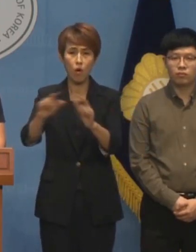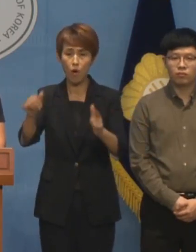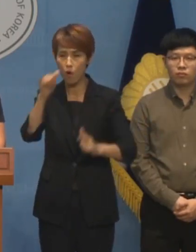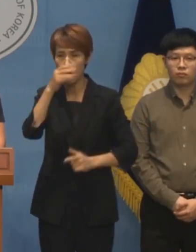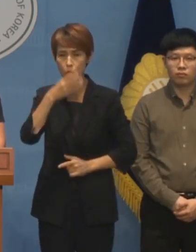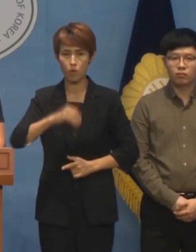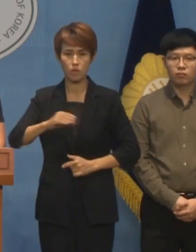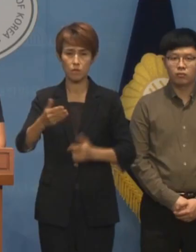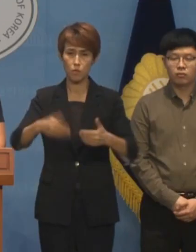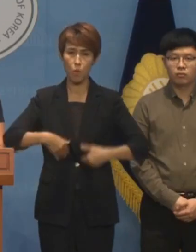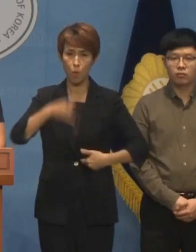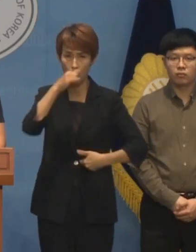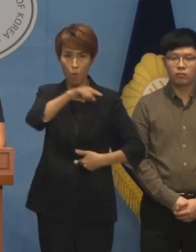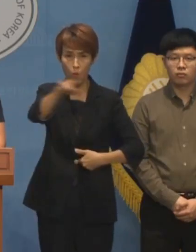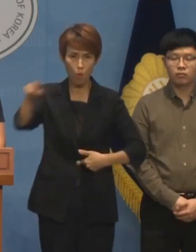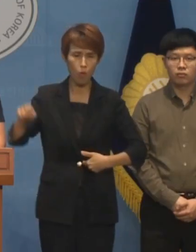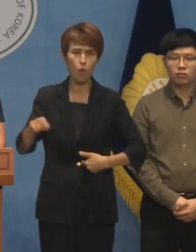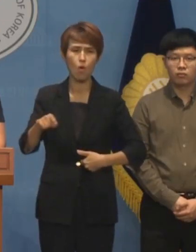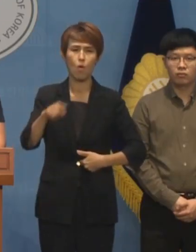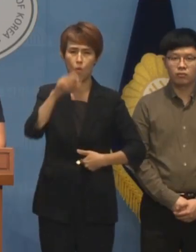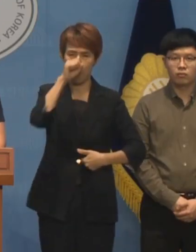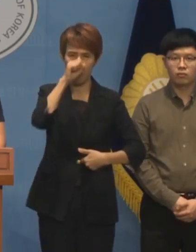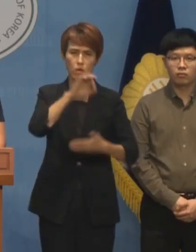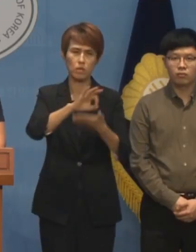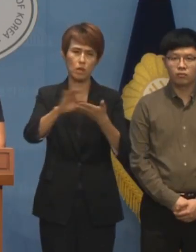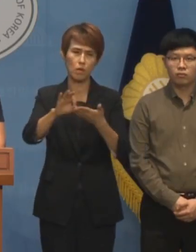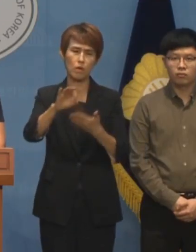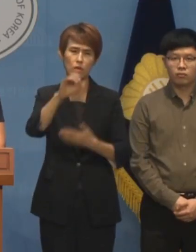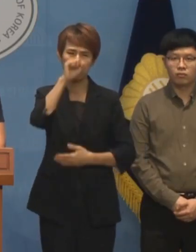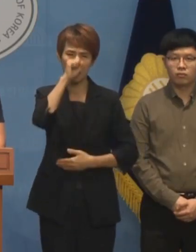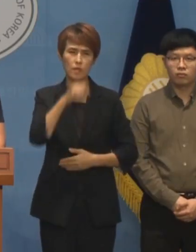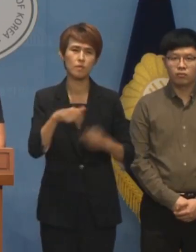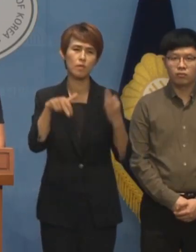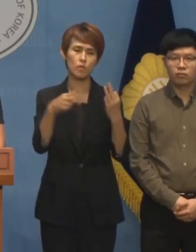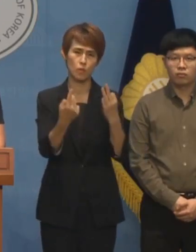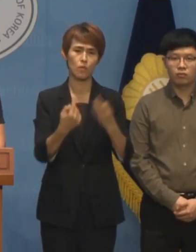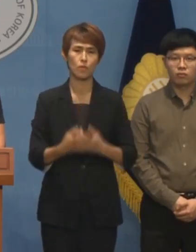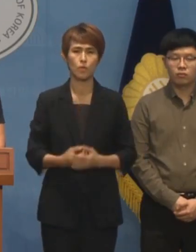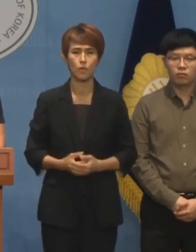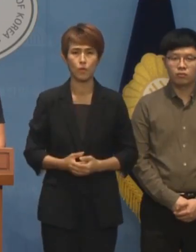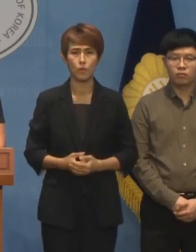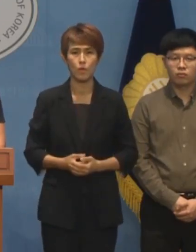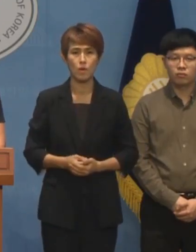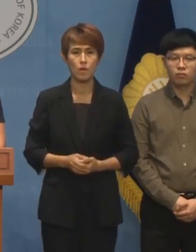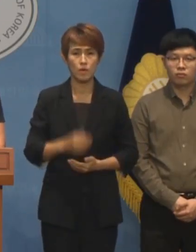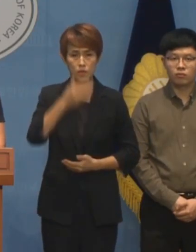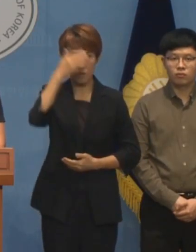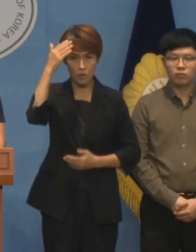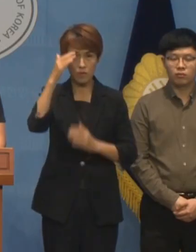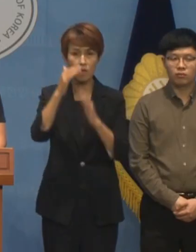복지가 절실히 필요한 분들께 유의미하게 사용될 수 있는 금액입니다. 미래 세대의